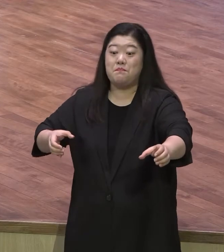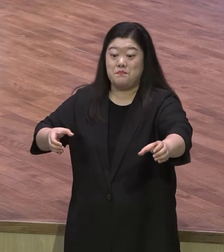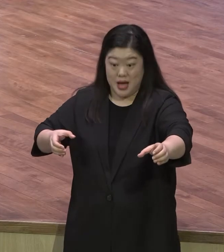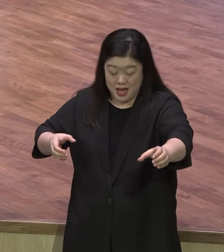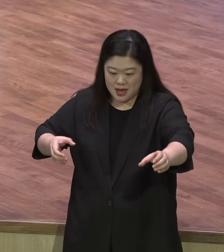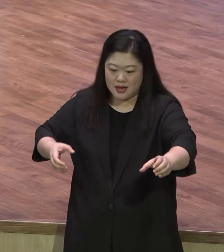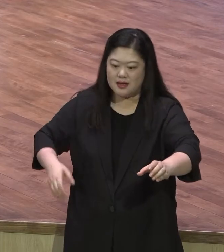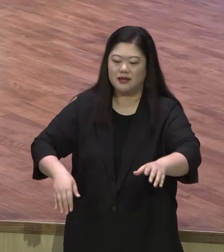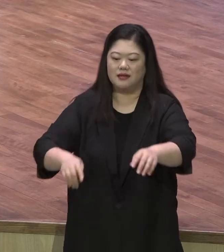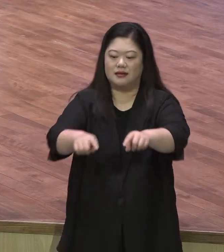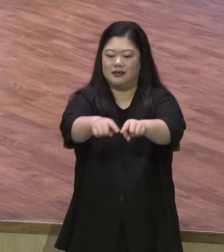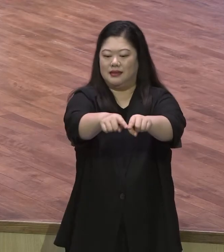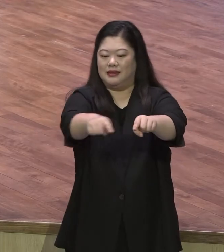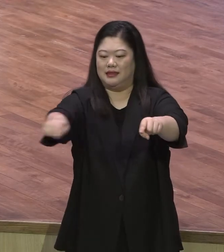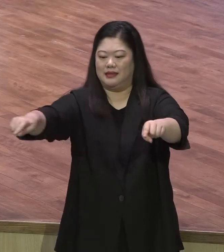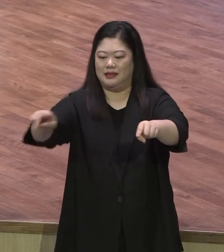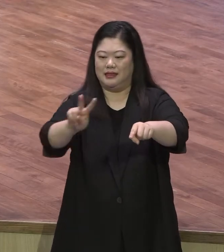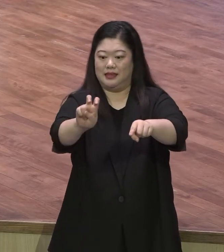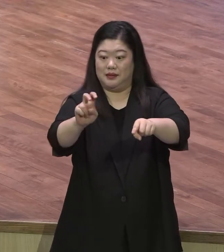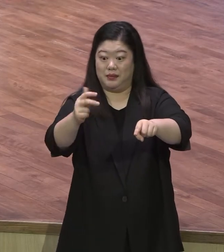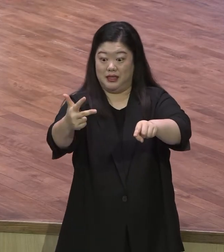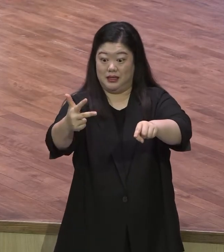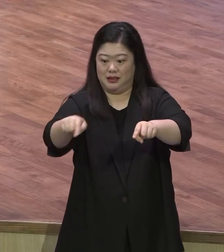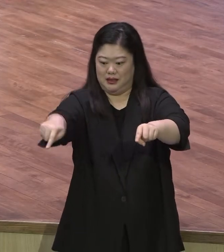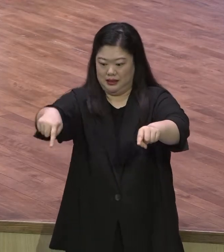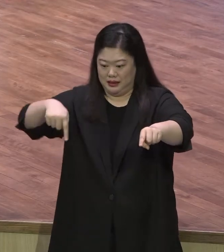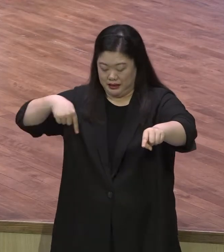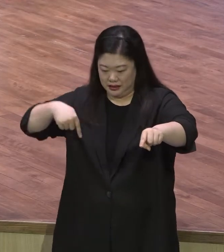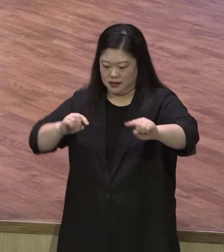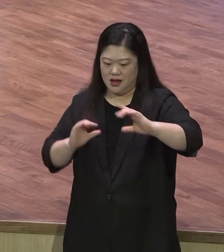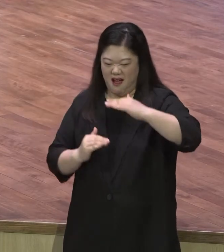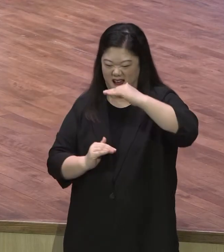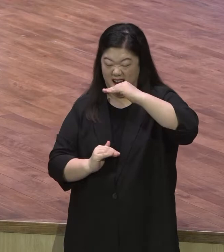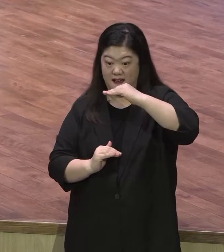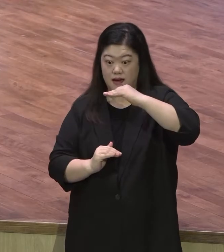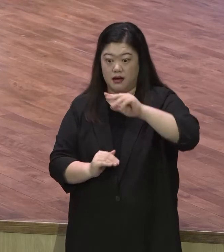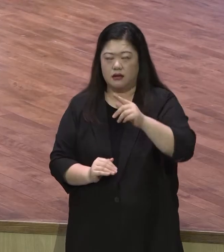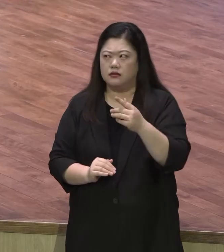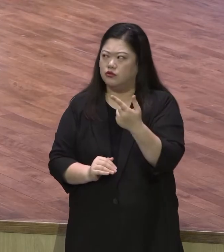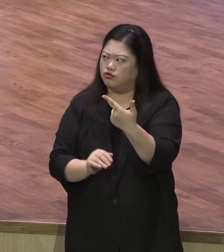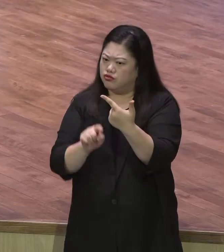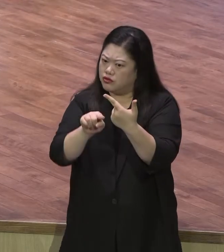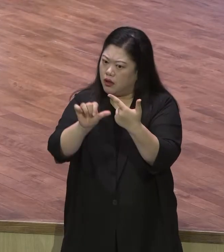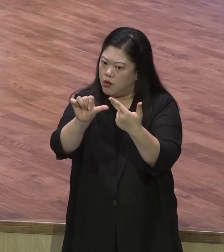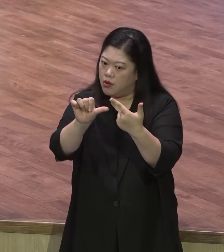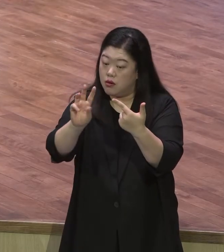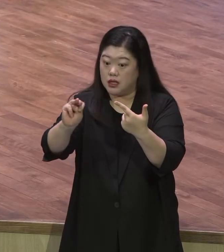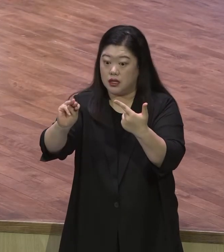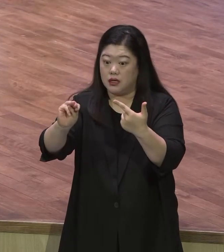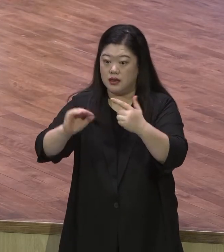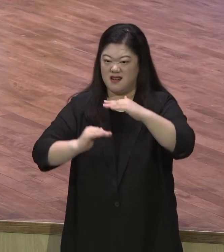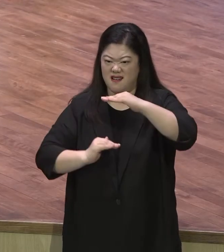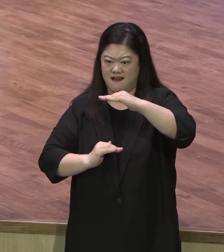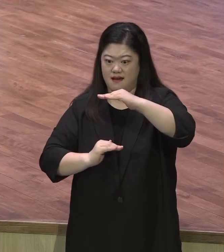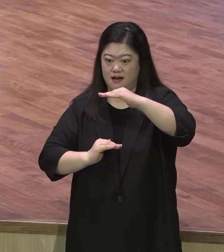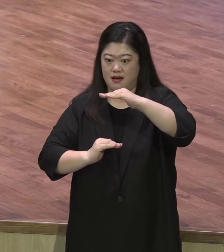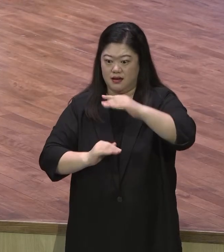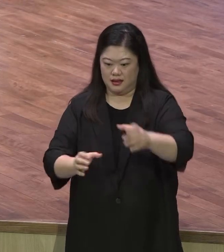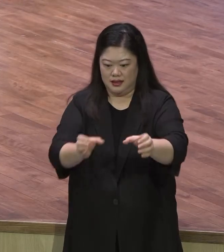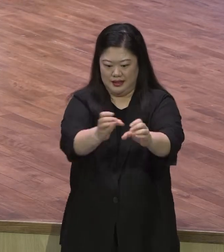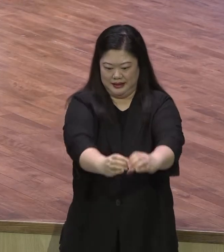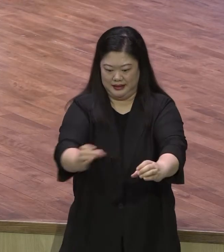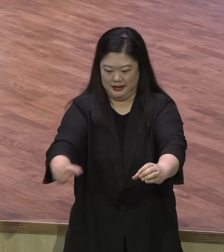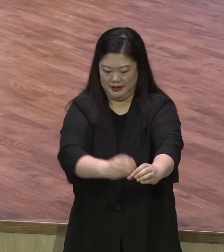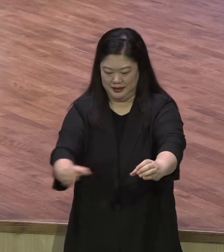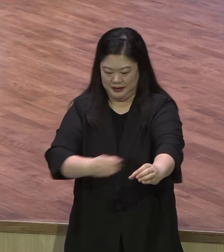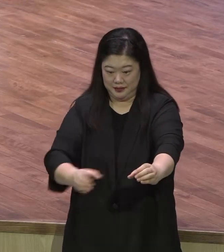30m 이 두께 6.5m 되는 국내 최고로 큰 규모로 된 맷들을 쫙